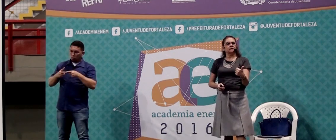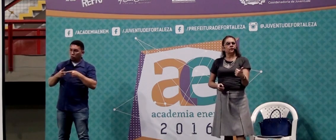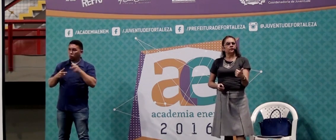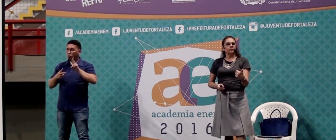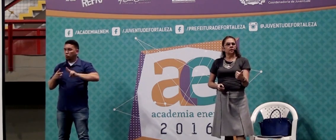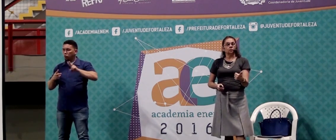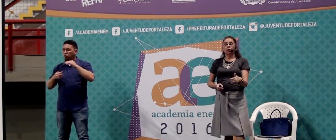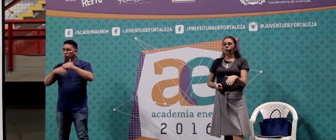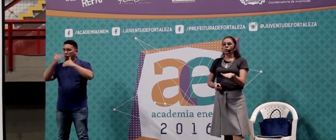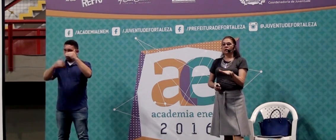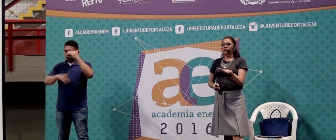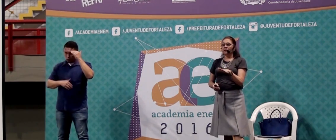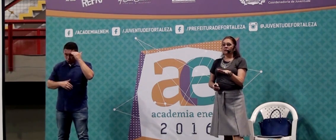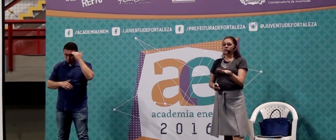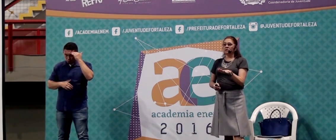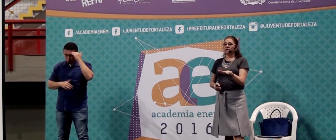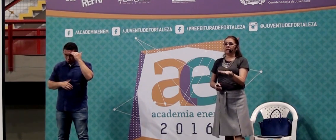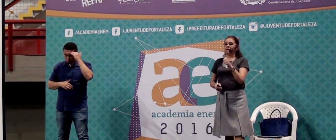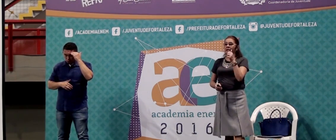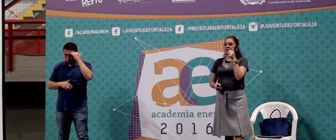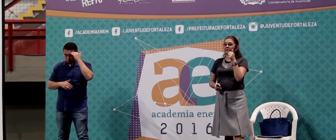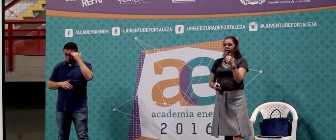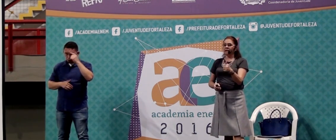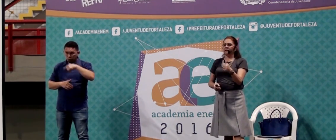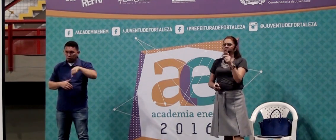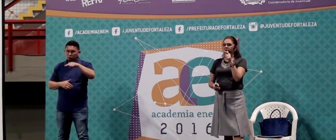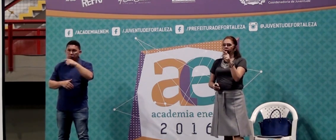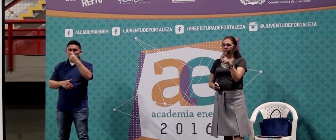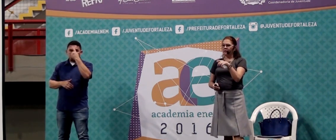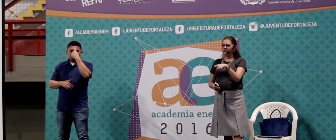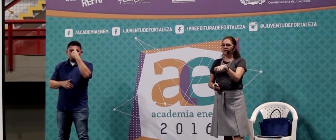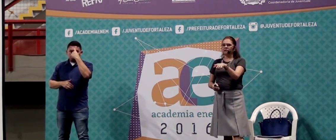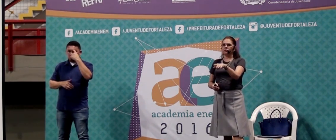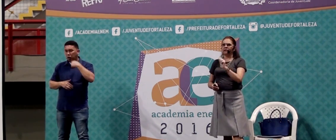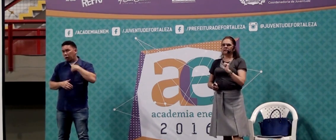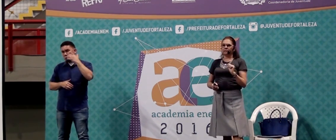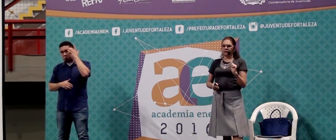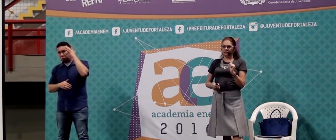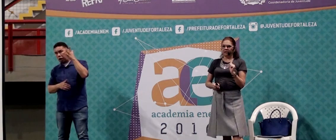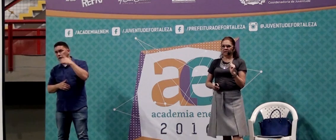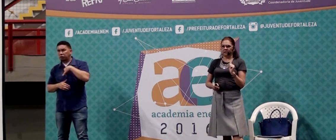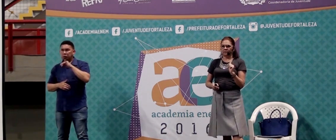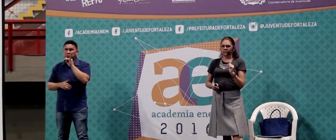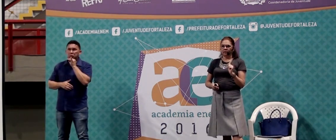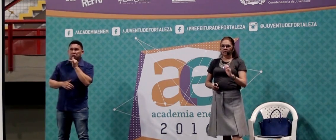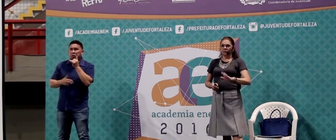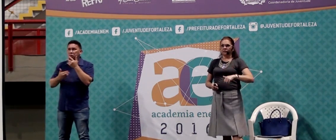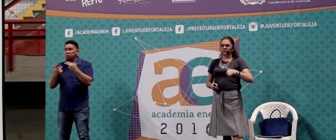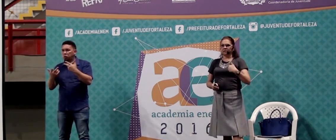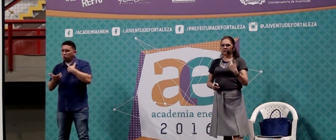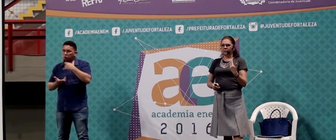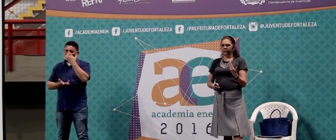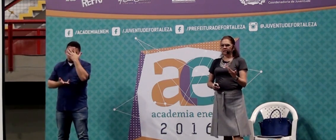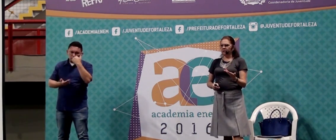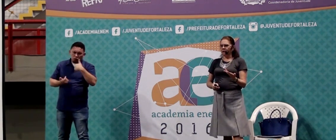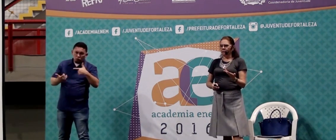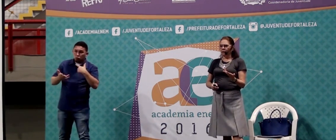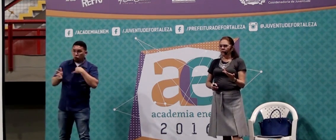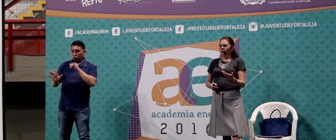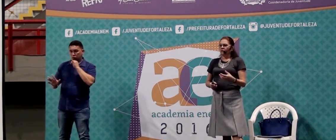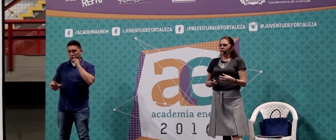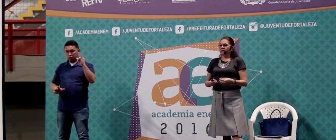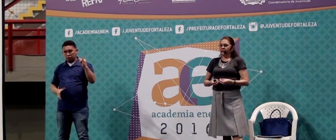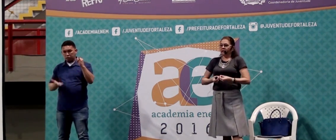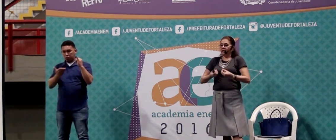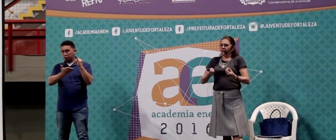usar o desenvolvimento. O que você tenha certeza que é mais fácil é a exemplificação. Quando você dá um